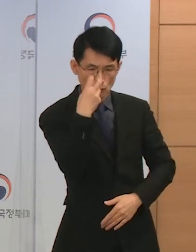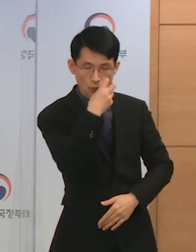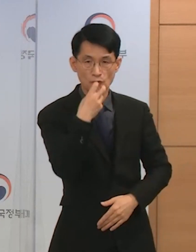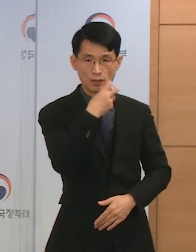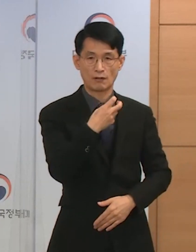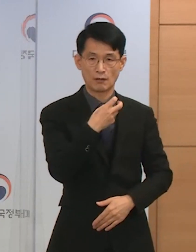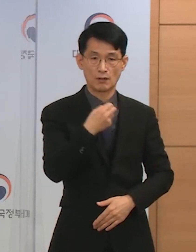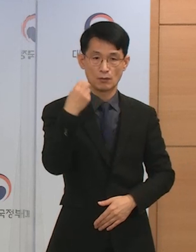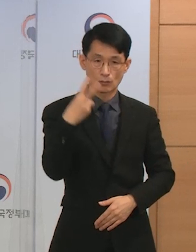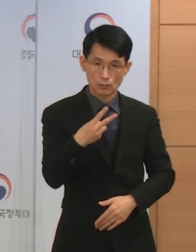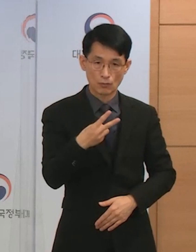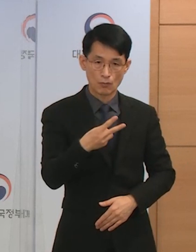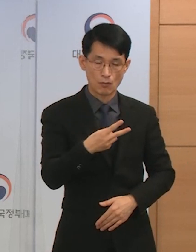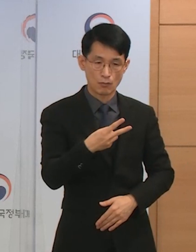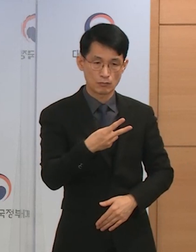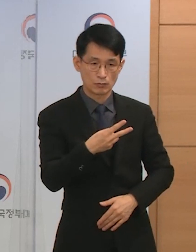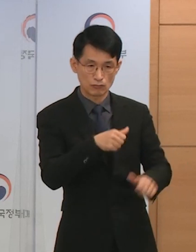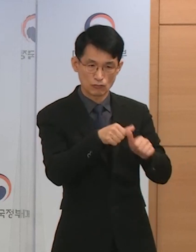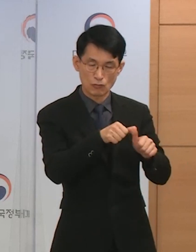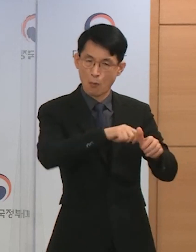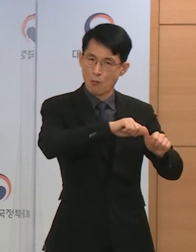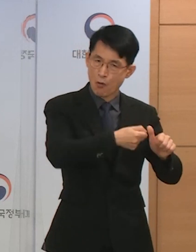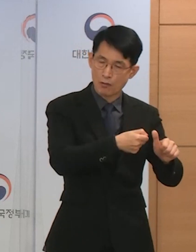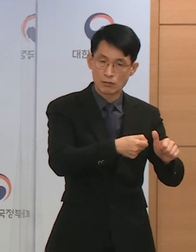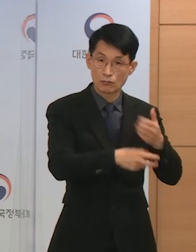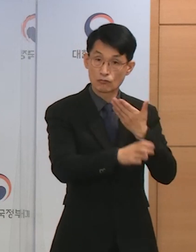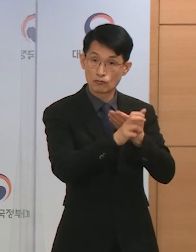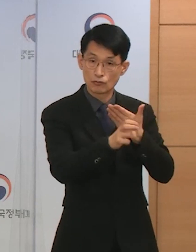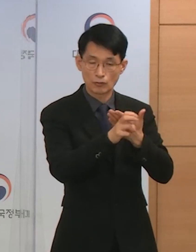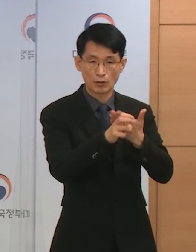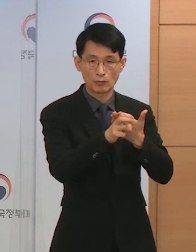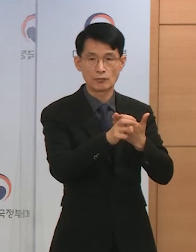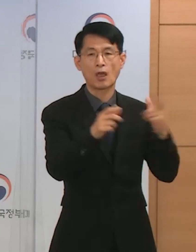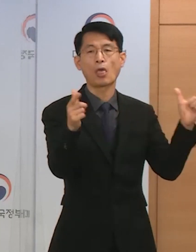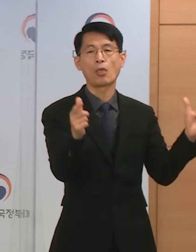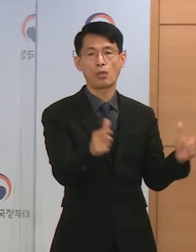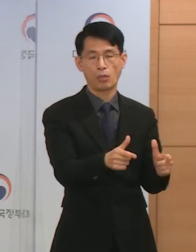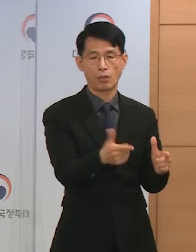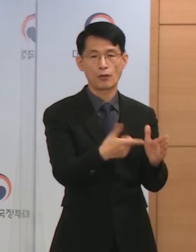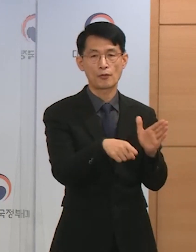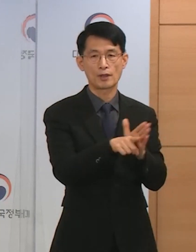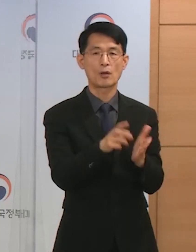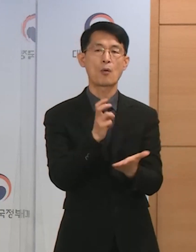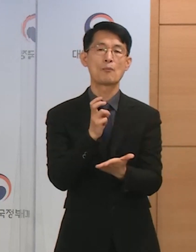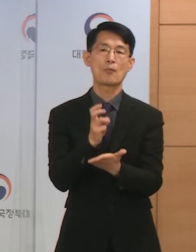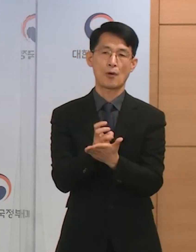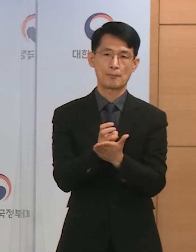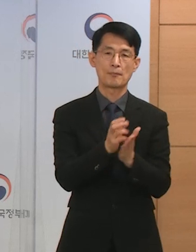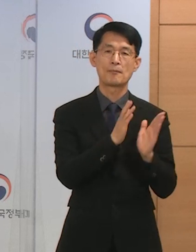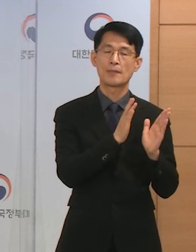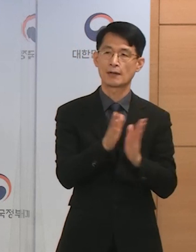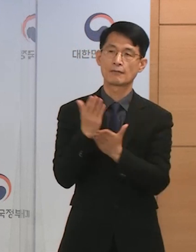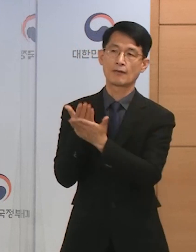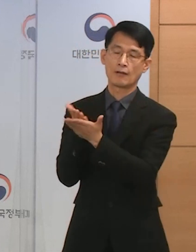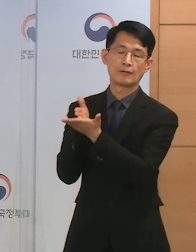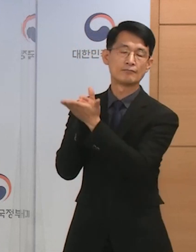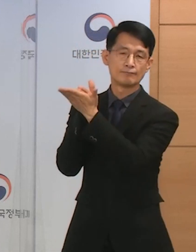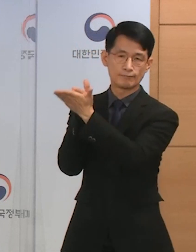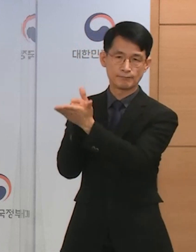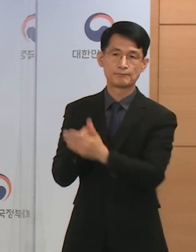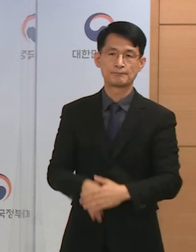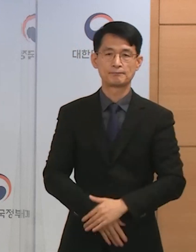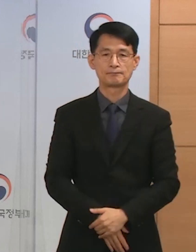및 행정처분을 통해서 불법 행위가 근절될 수 있는 근거를 마련하도록 권고하였습니다.